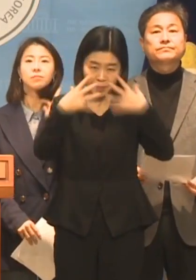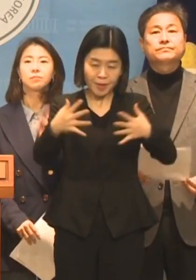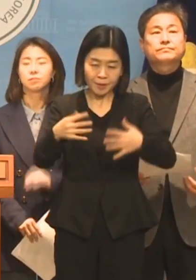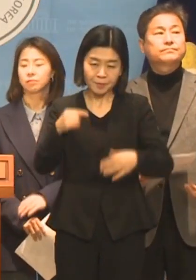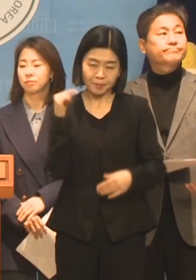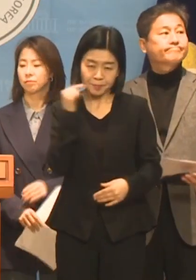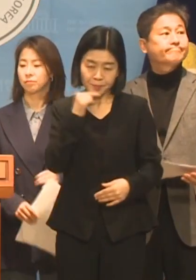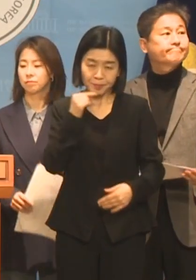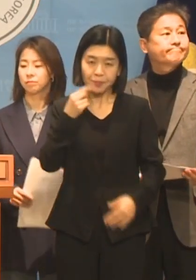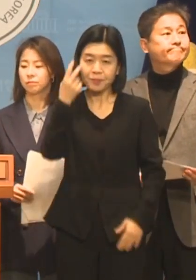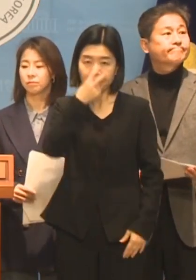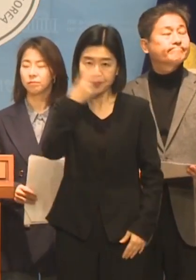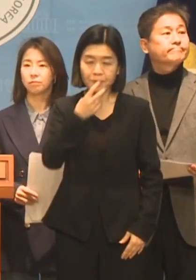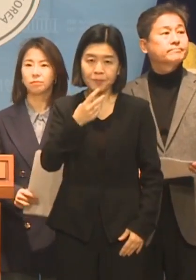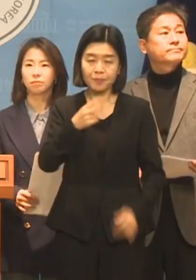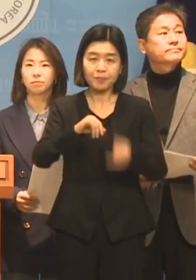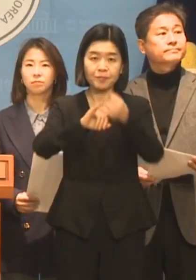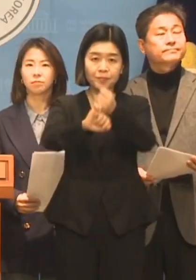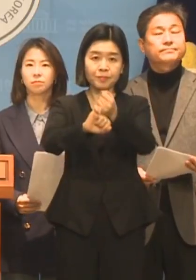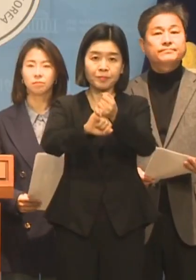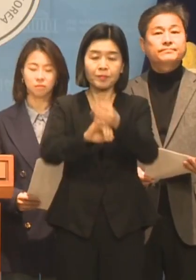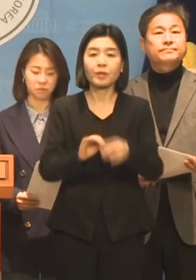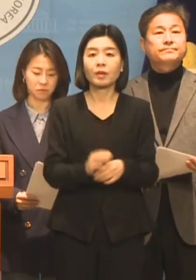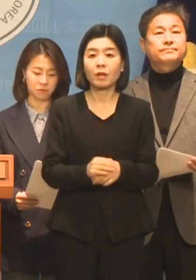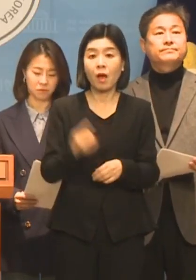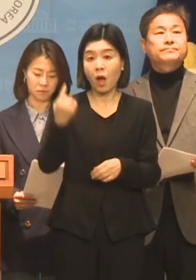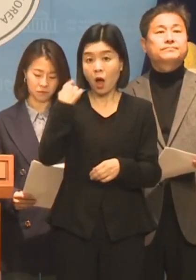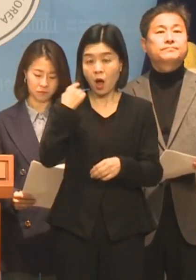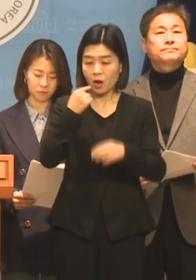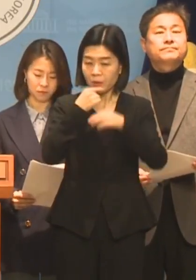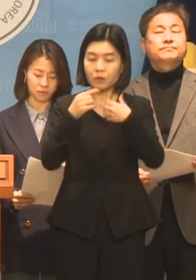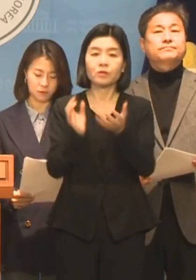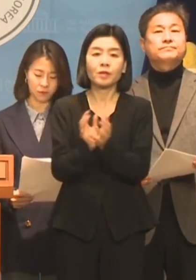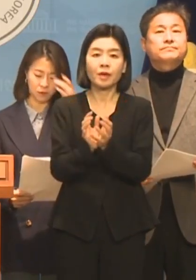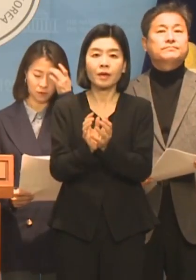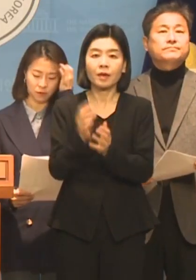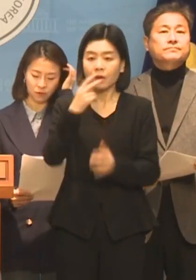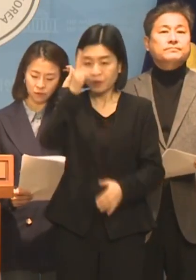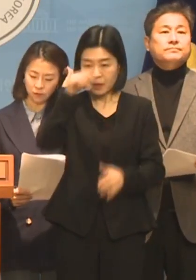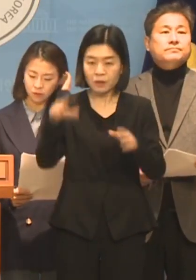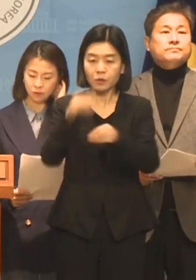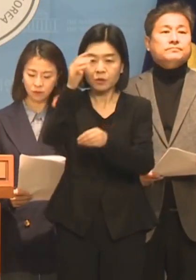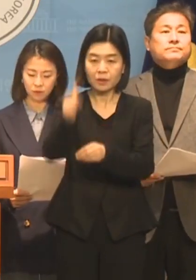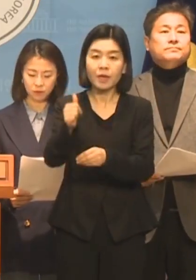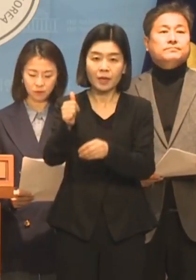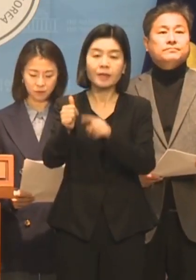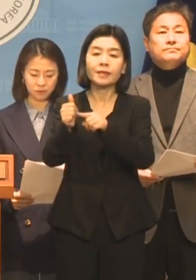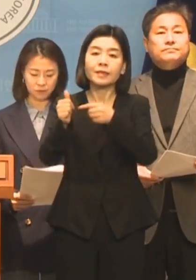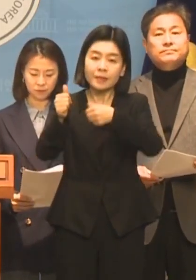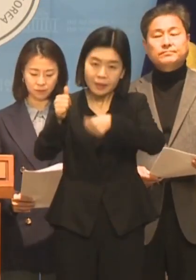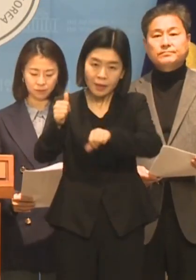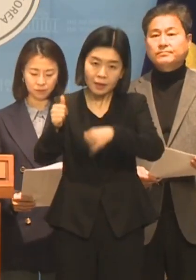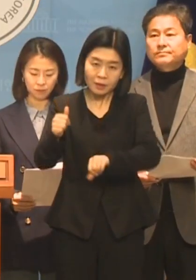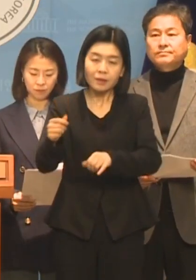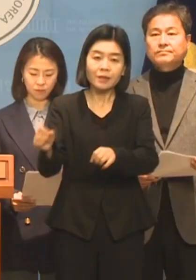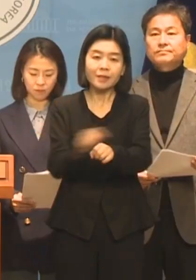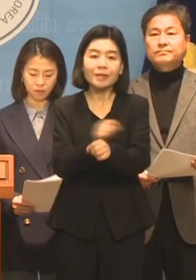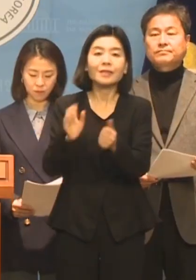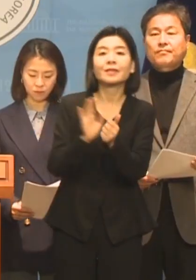조사하겠습니다. 국민 여러분, 어제 출범한 더불어민주당 심우정 검찰총장 자녀